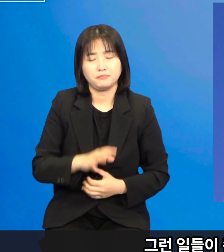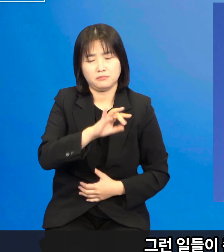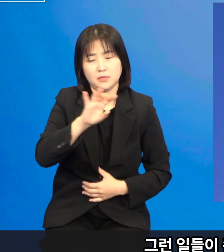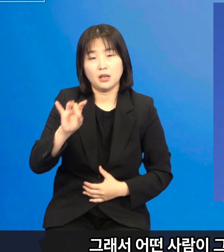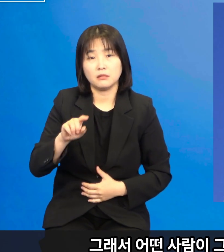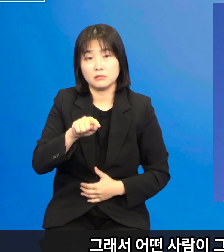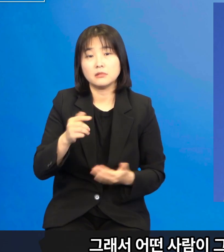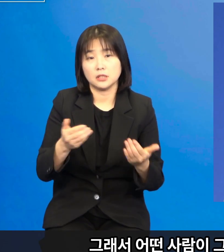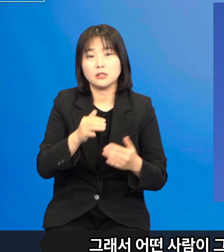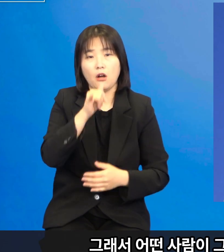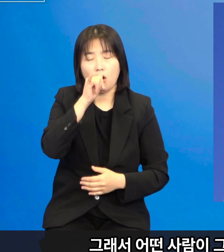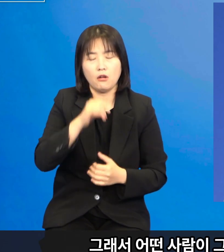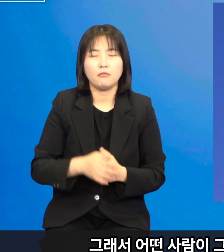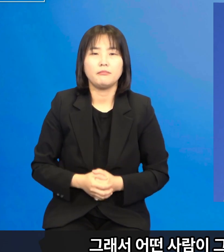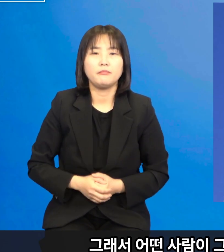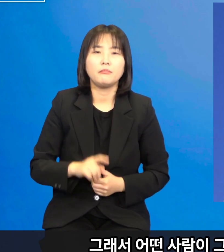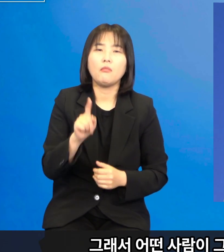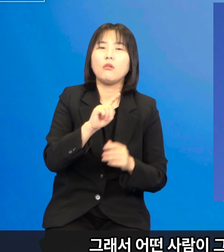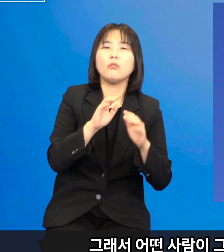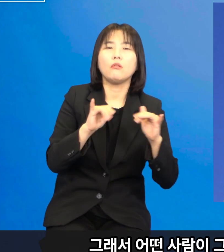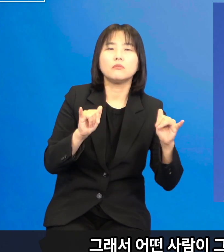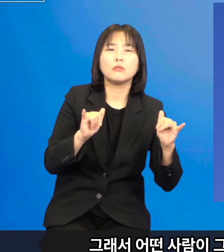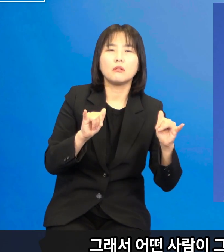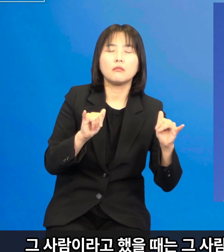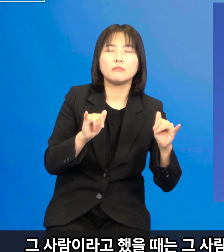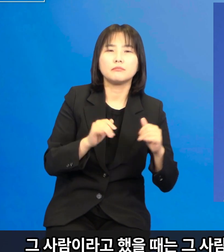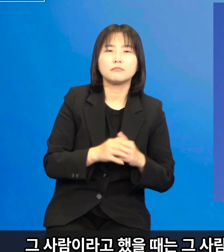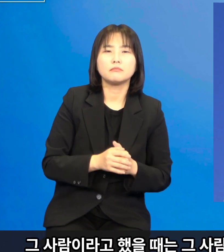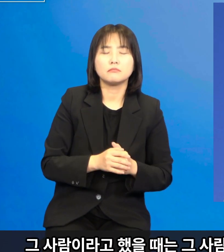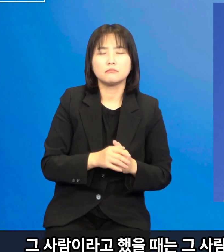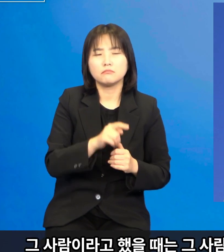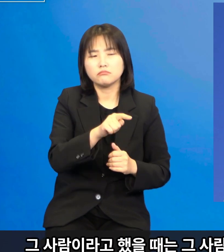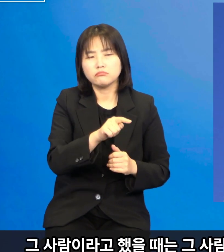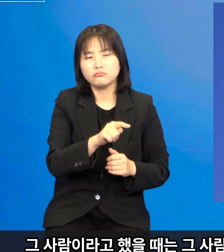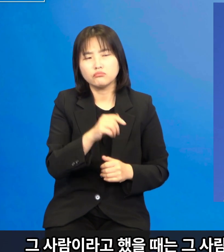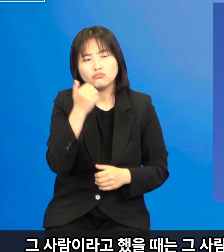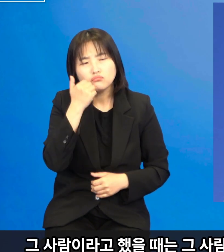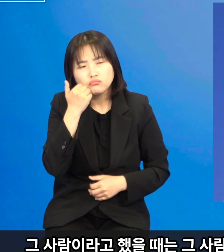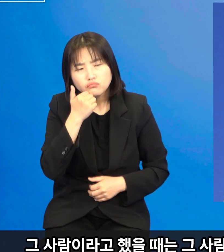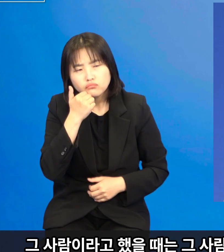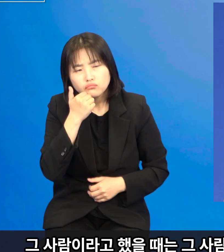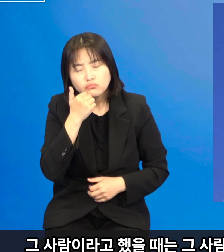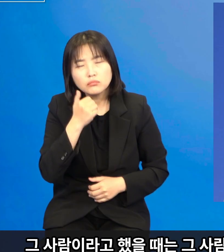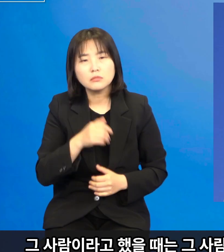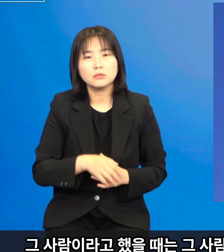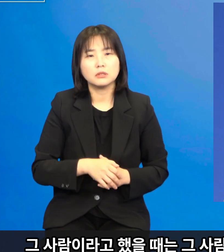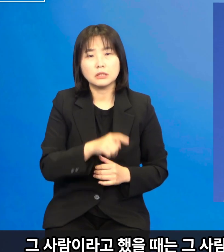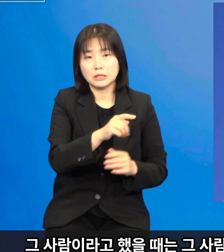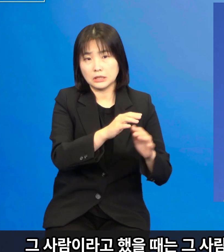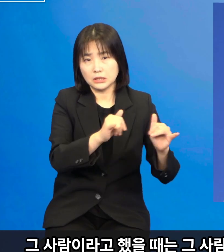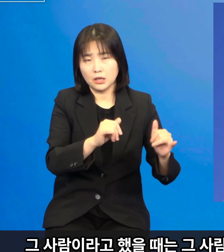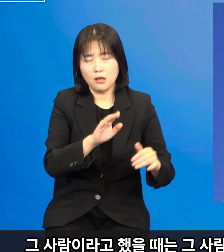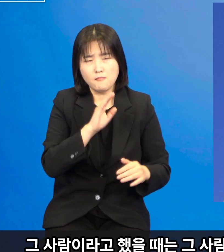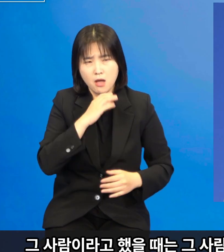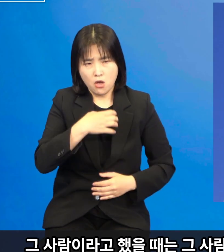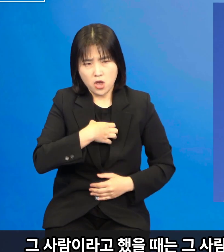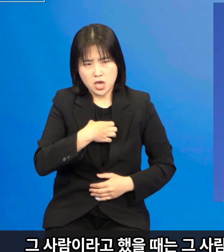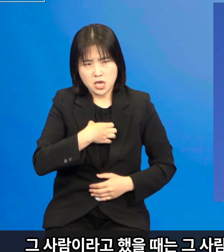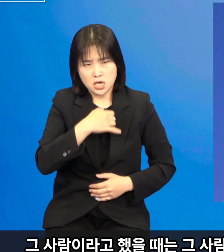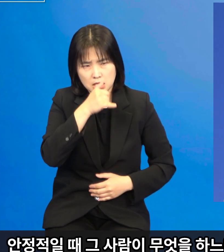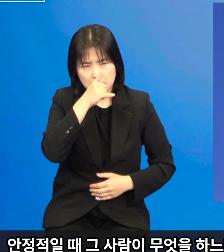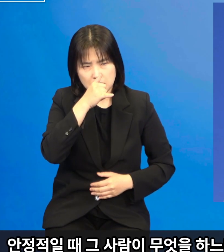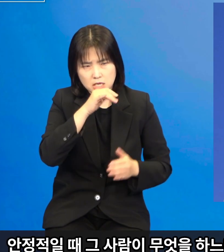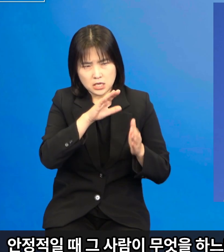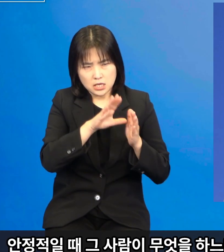벌어지죠. 그래서 어떤 사람이, 그 사람이 어떤 사람이냐, 그 사람이라고 했을 때는 그 사람이 정말 위기가 있을 때가